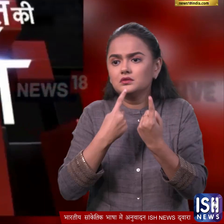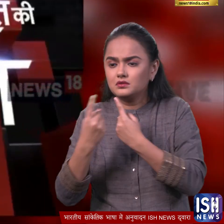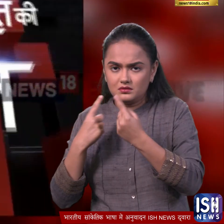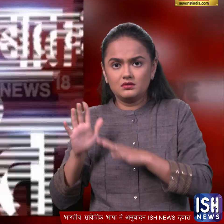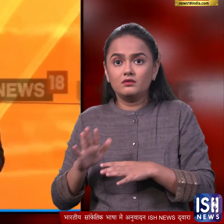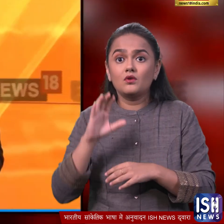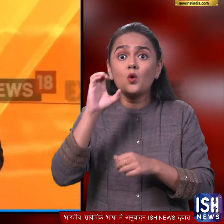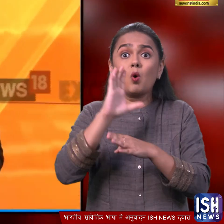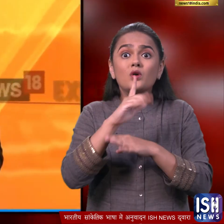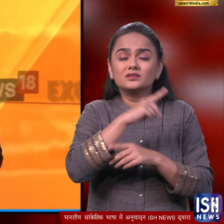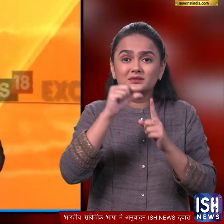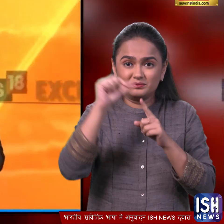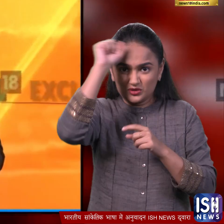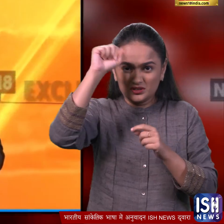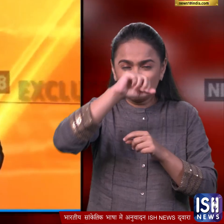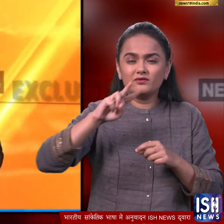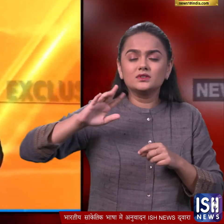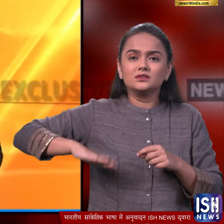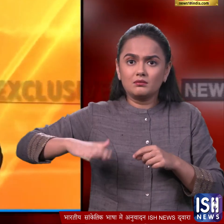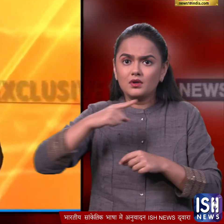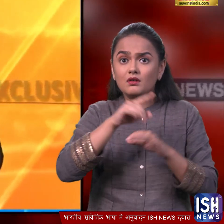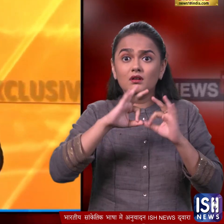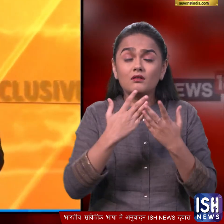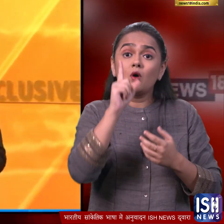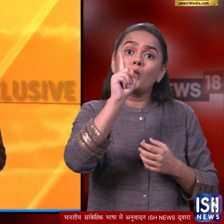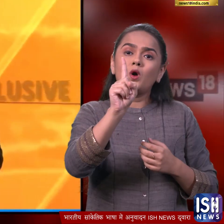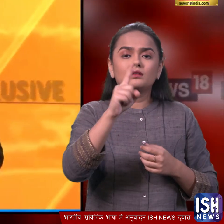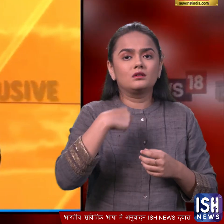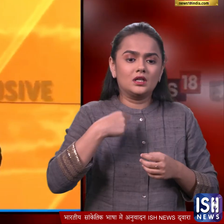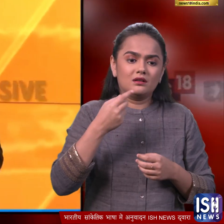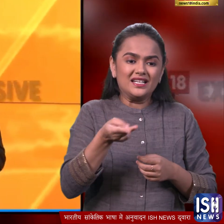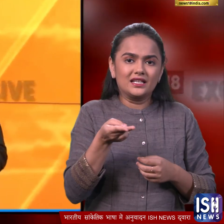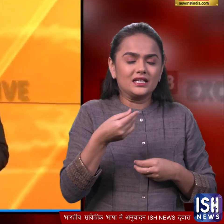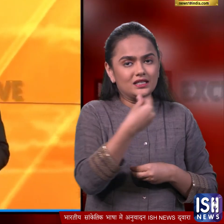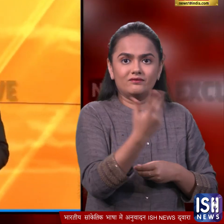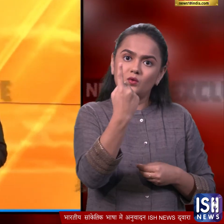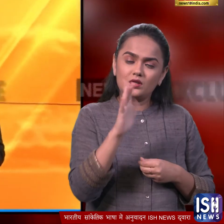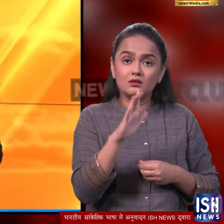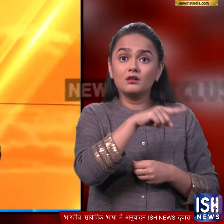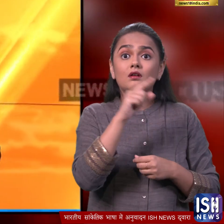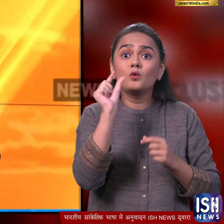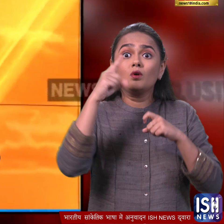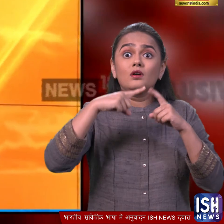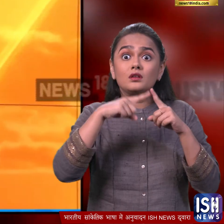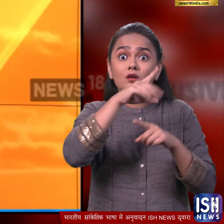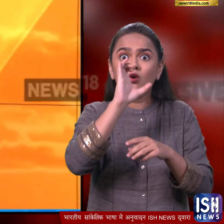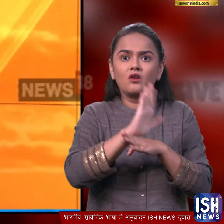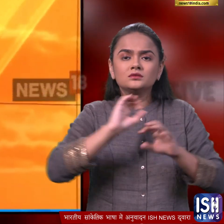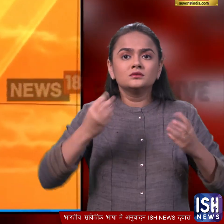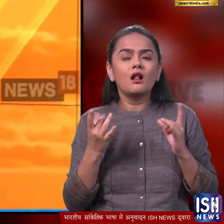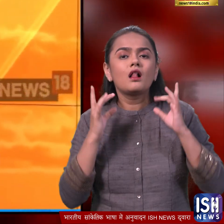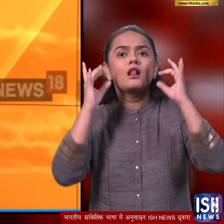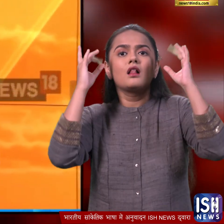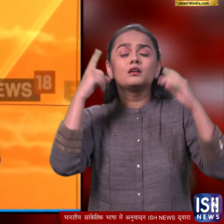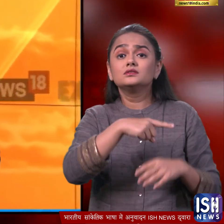कर रहे हैं। कांग्रेस ने पंजाब विधानसभा चुनाव में एक परिवार से एक ही व्यक्ति को टिकट देने का फैसला किया, जिसके बाद उत्तराखंड कांग्रेस में इस फॉर्मूले पर